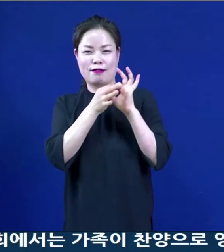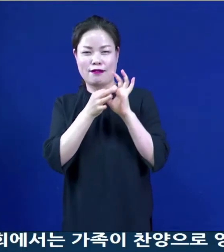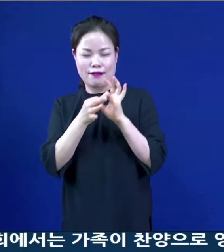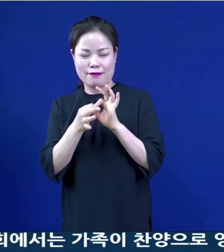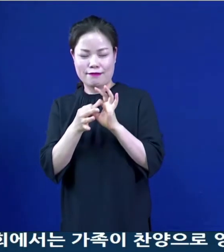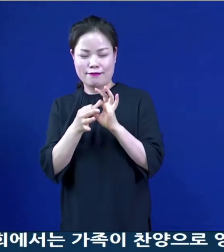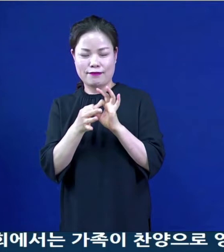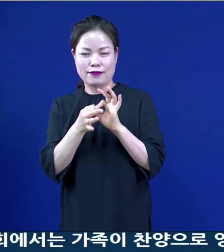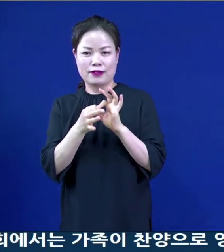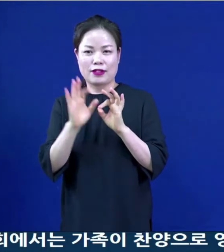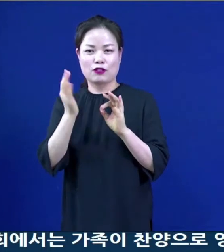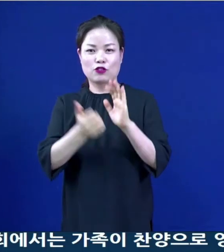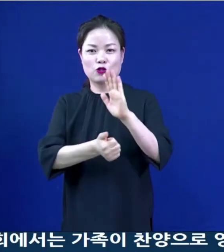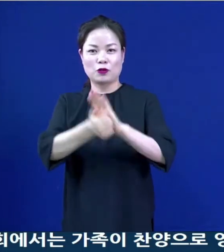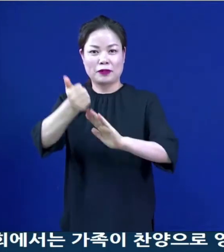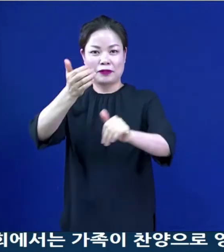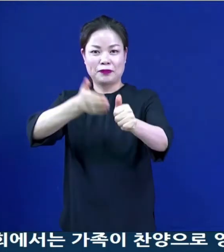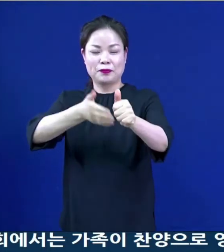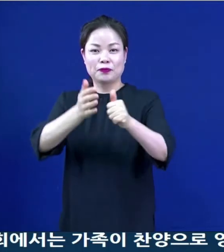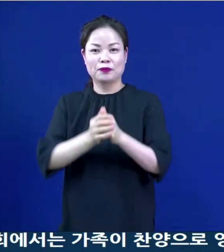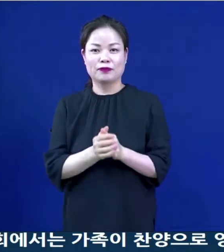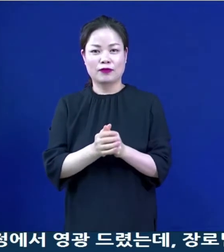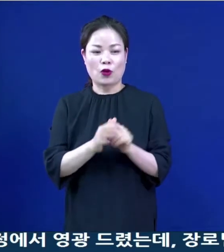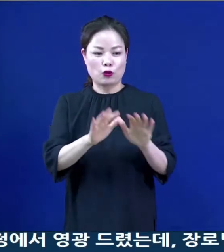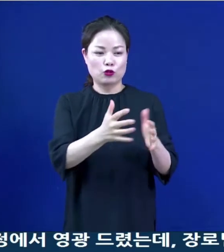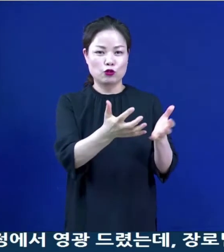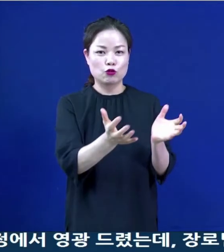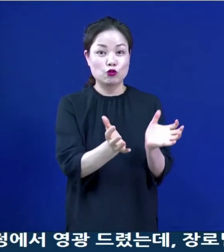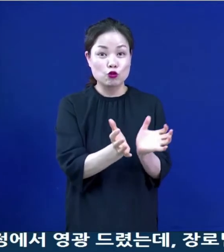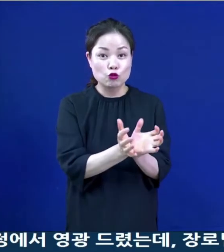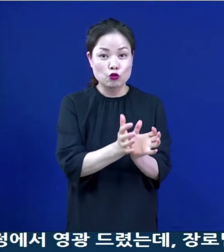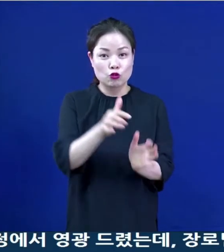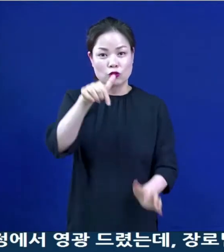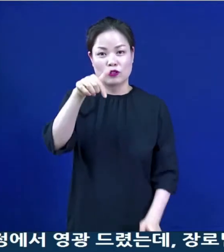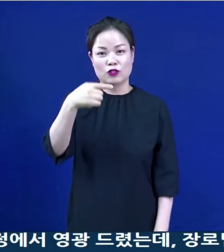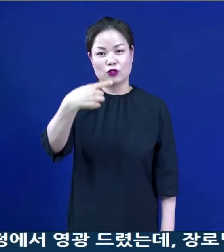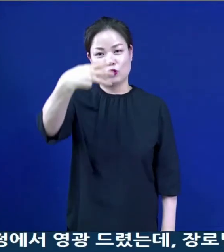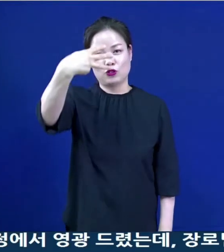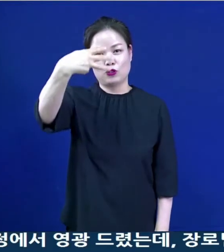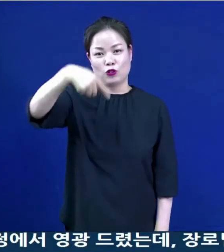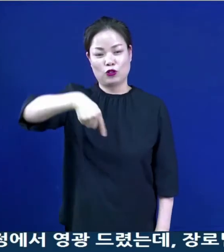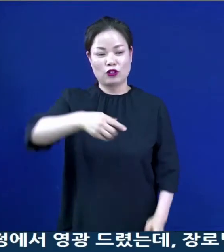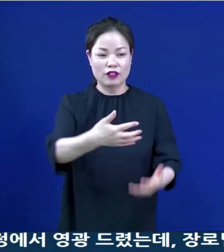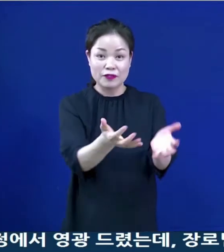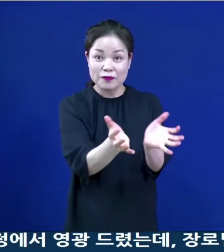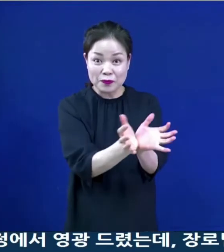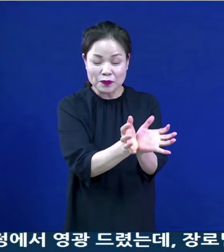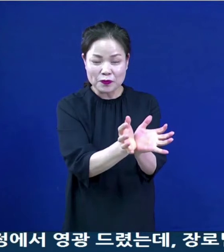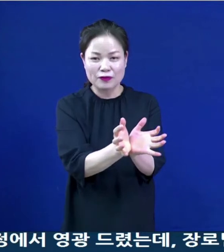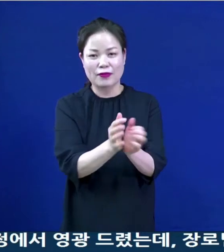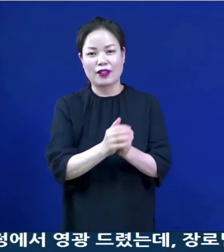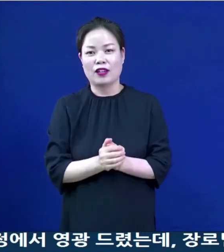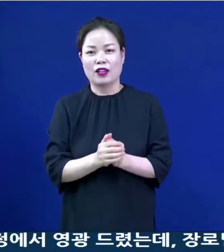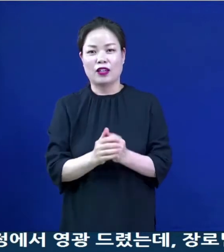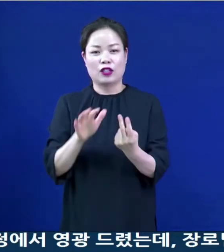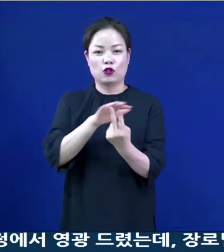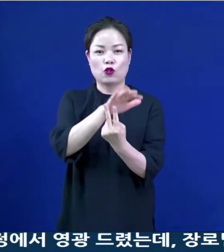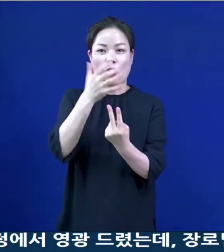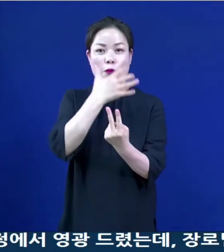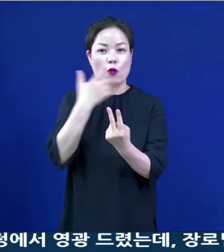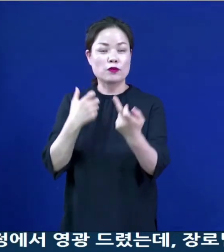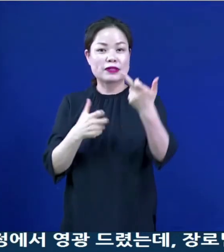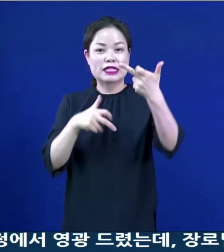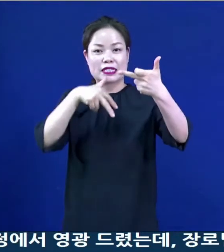있기를 소망합니다. 구루터기 오늘 암송 감사합니다. 요한복음 중에서도